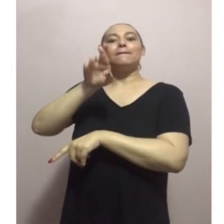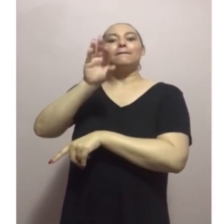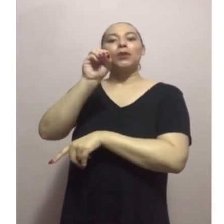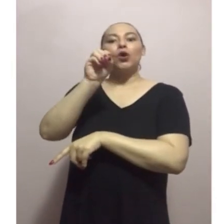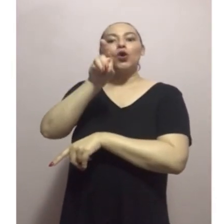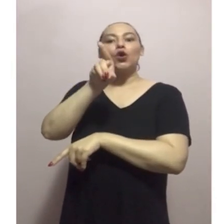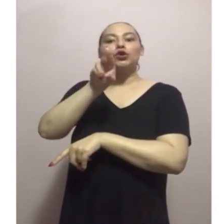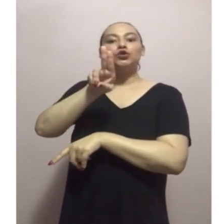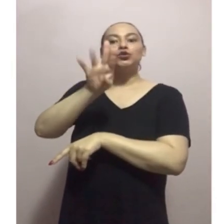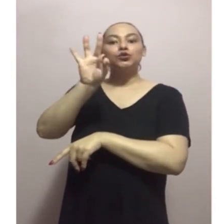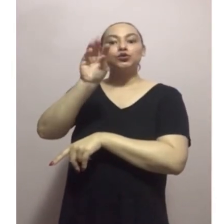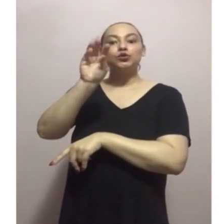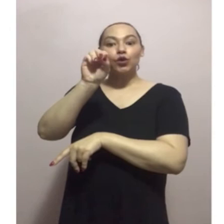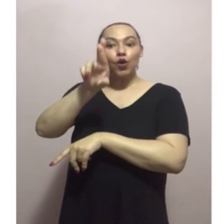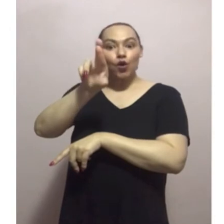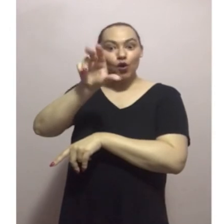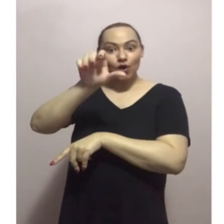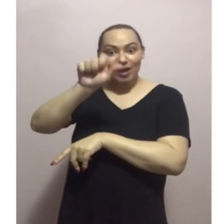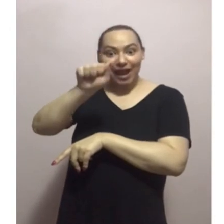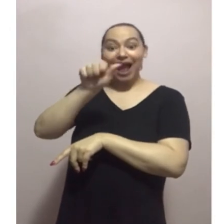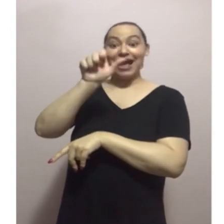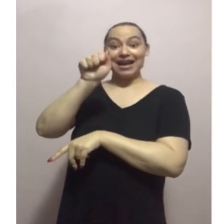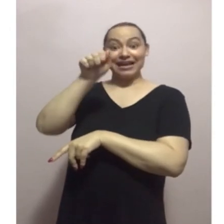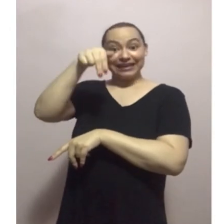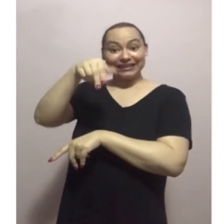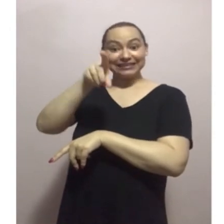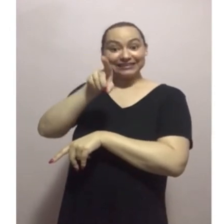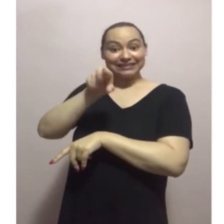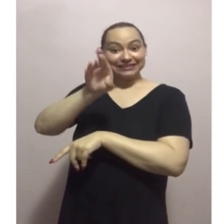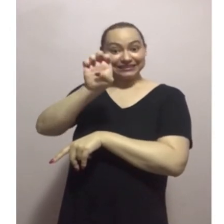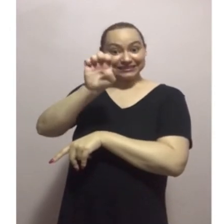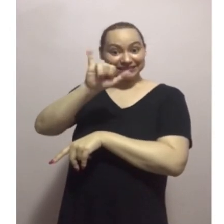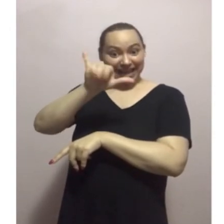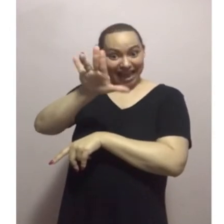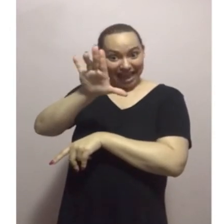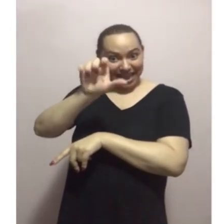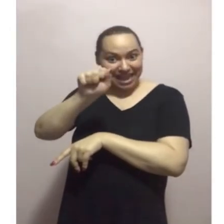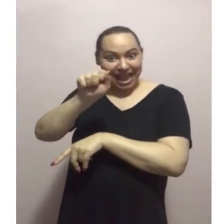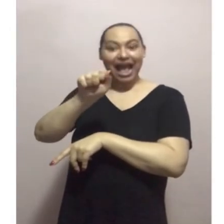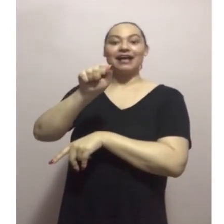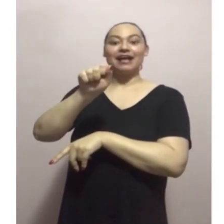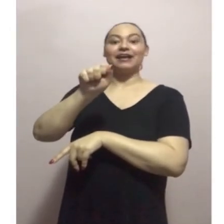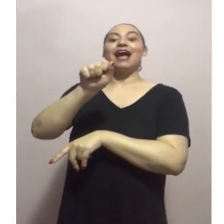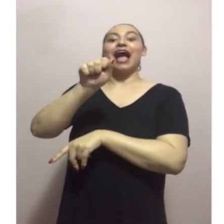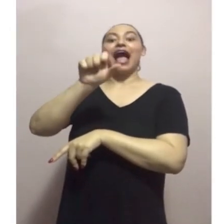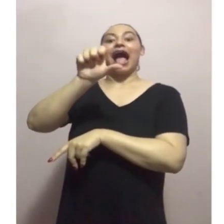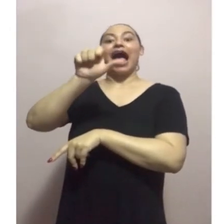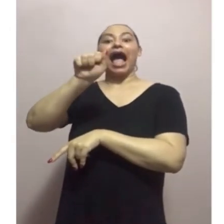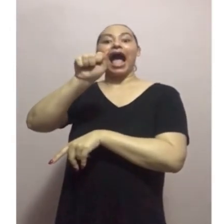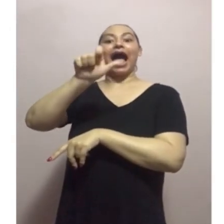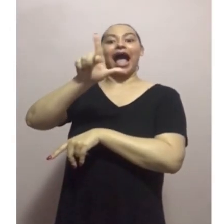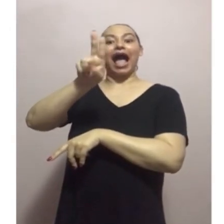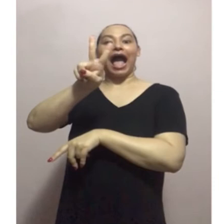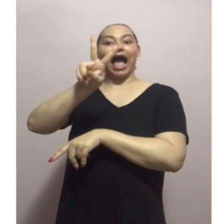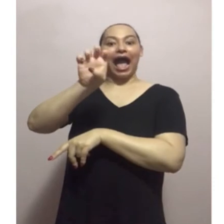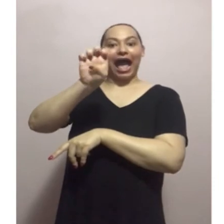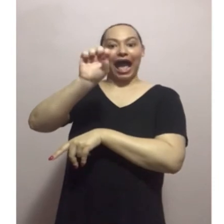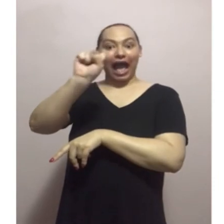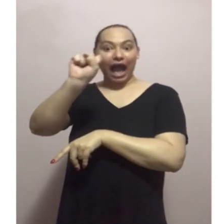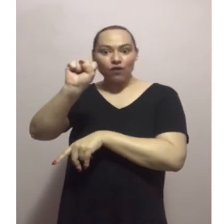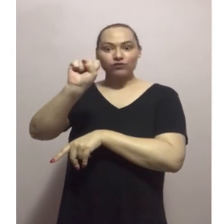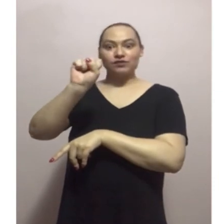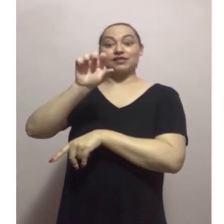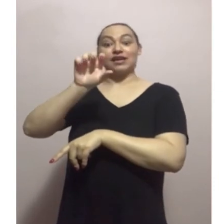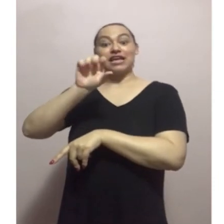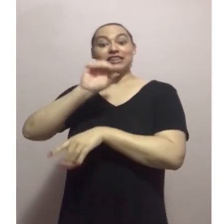nesse Brasil, que é Andréa Alves. Ela é diretora, CEO da Sarau Agência